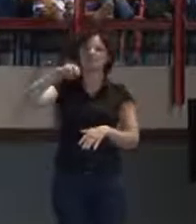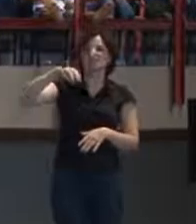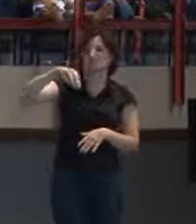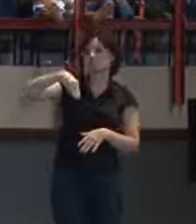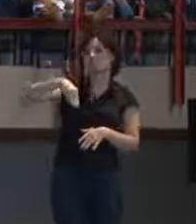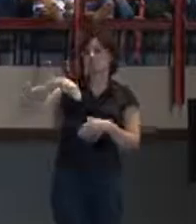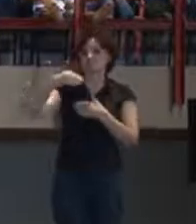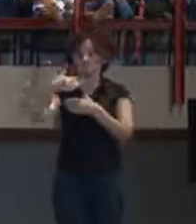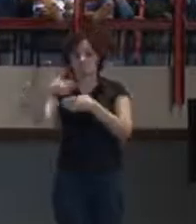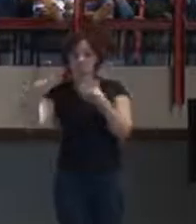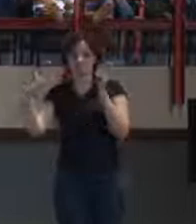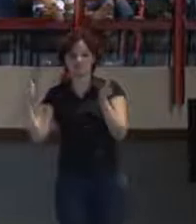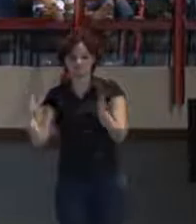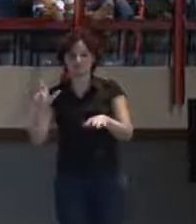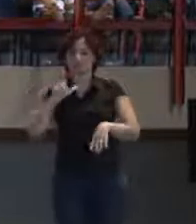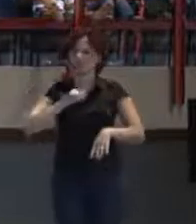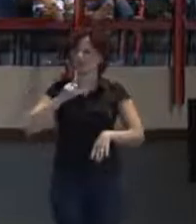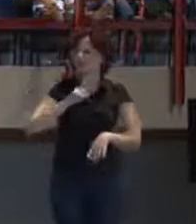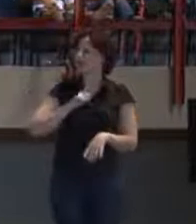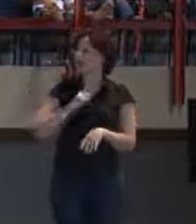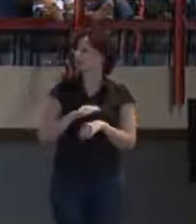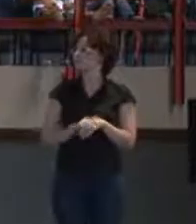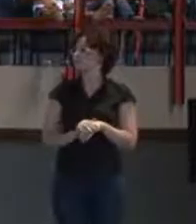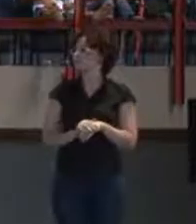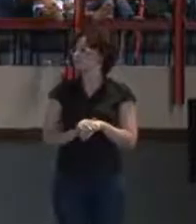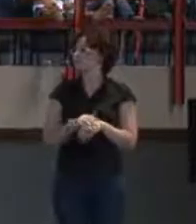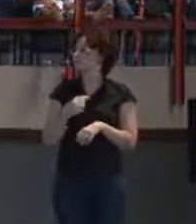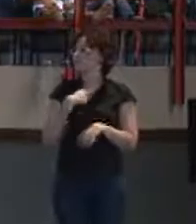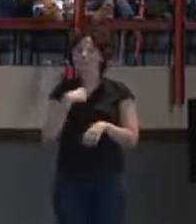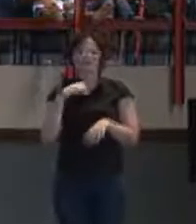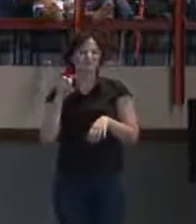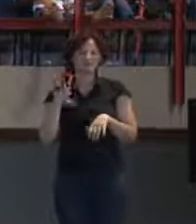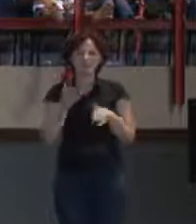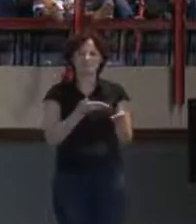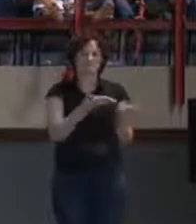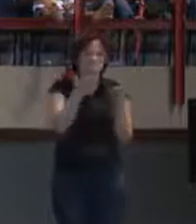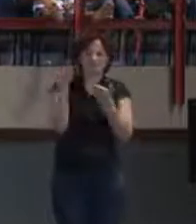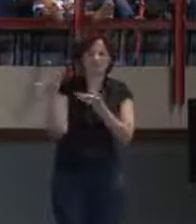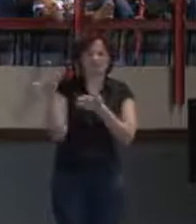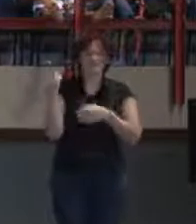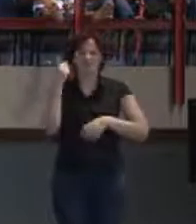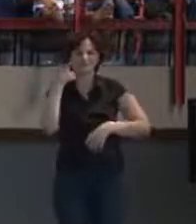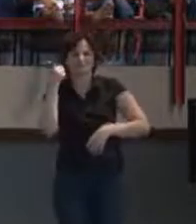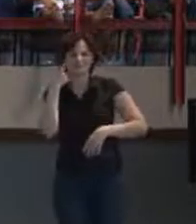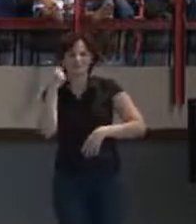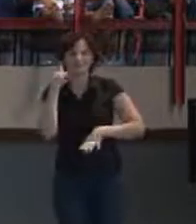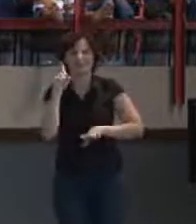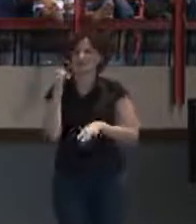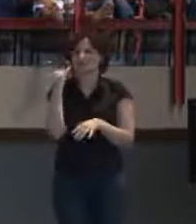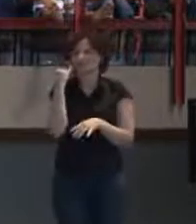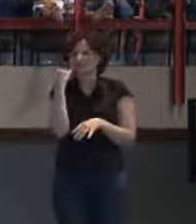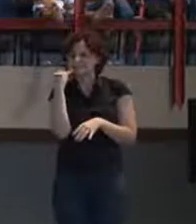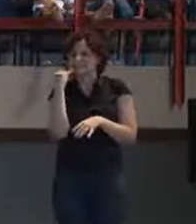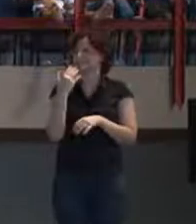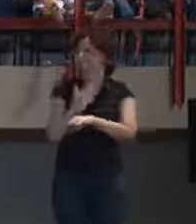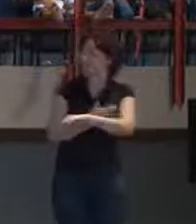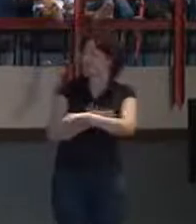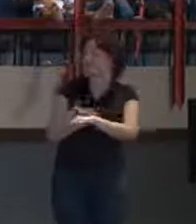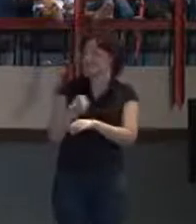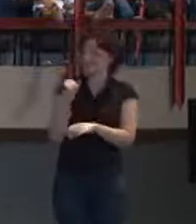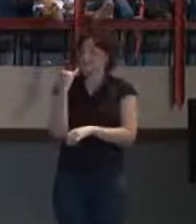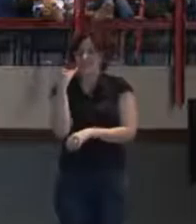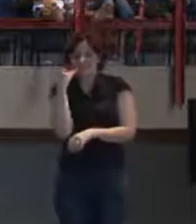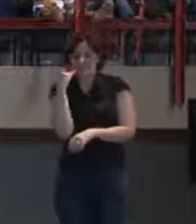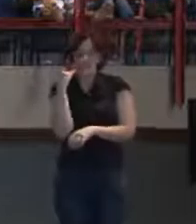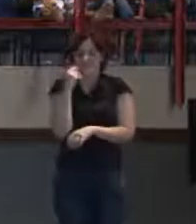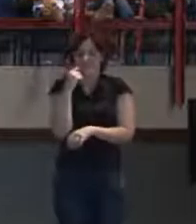Tem banheiros, eu fui visitar, é só aquele prazer mórbido, a inveja branca, né? Você olhar uma coisa, você sabe que você